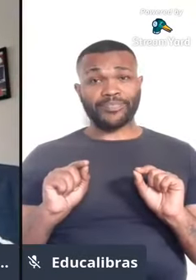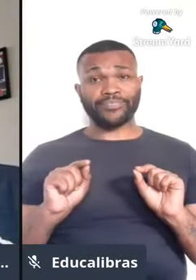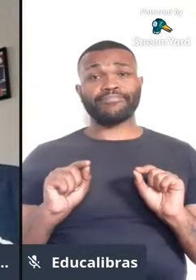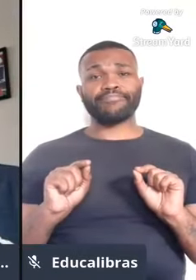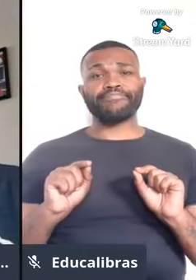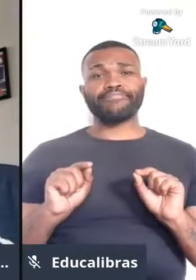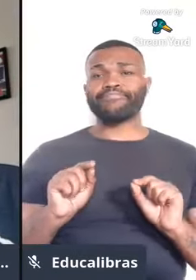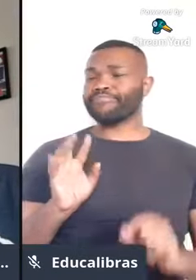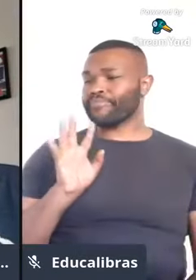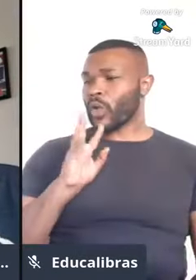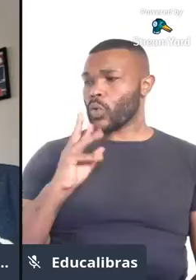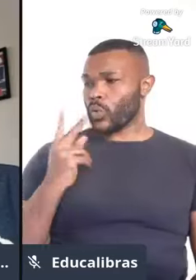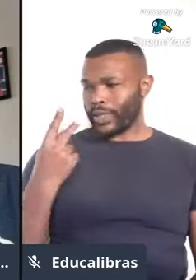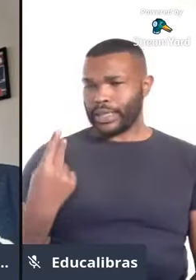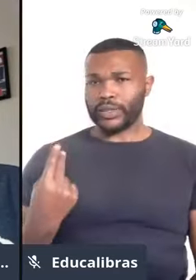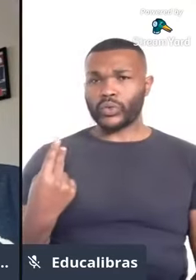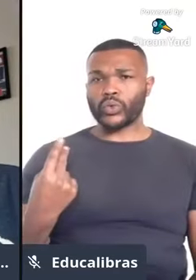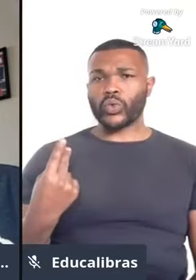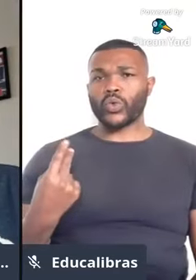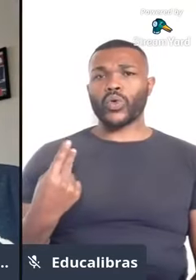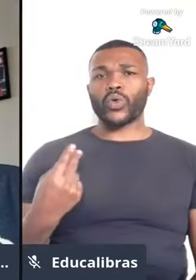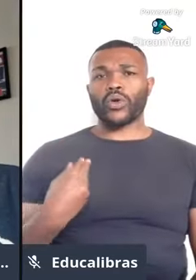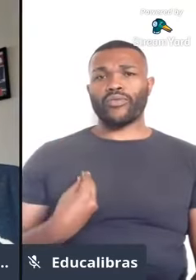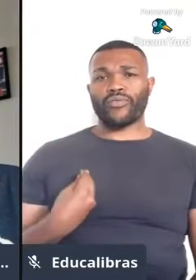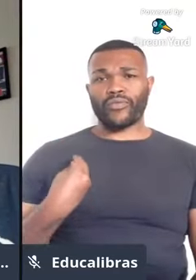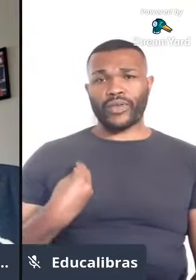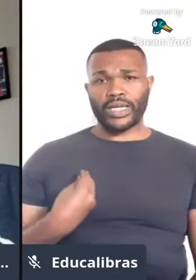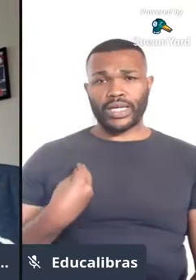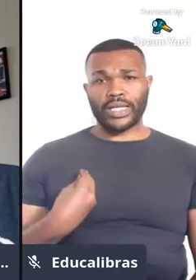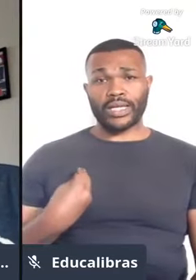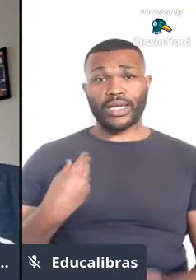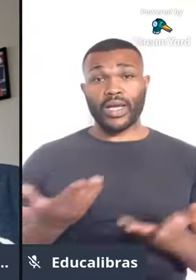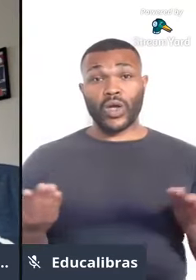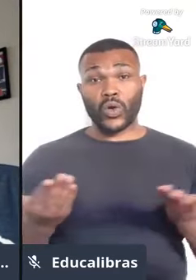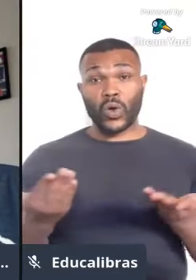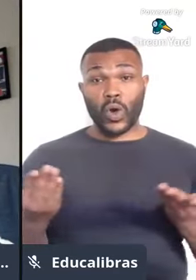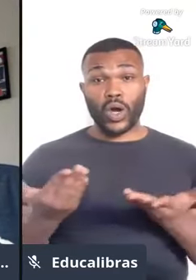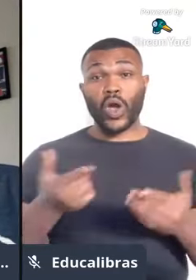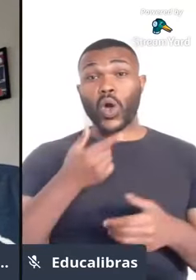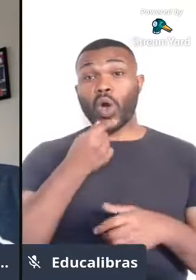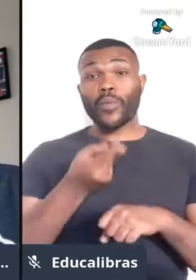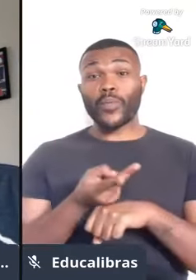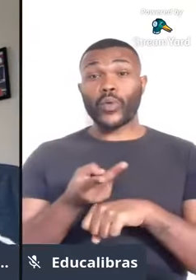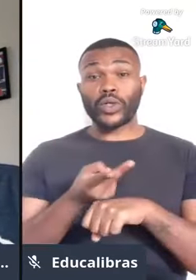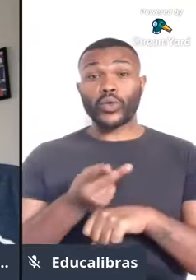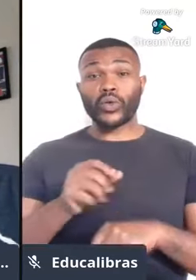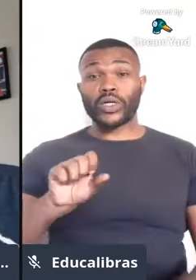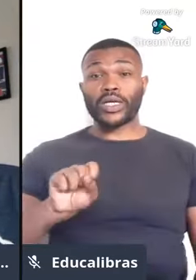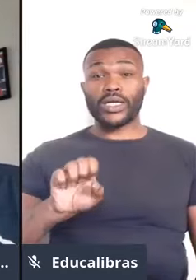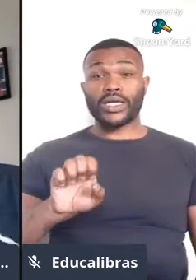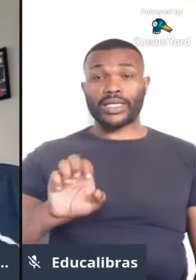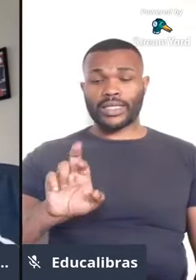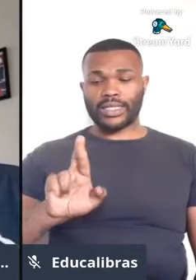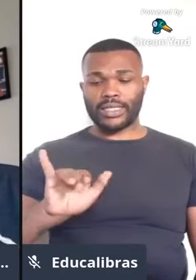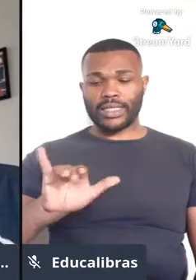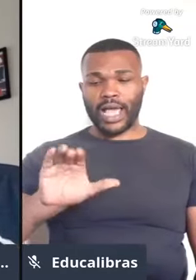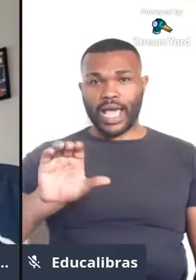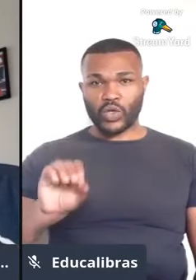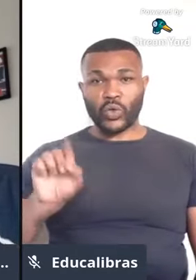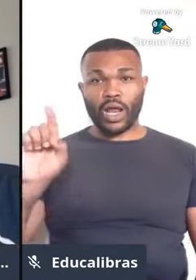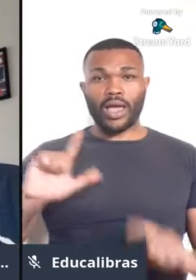aí a presença que está nos ouvindo, o procurador Sérgio Caribé, lá de Brasília, vai ser também um dos